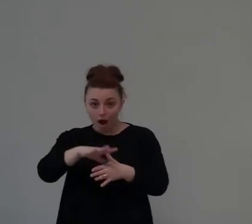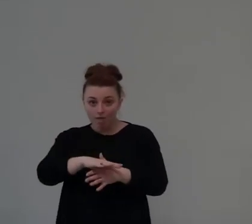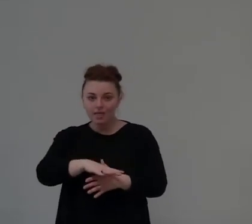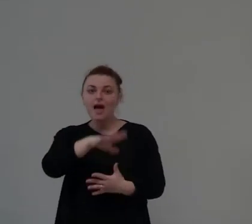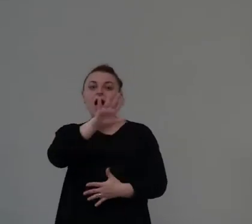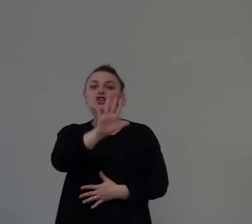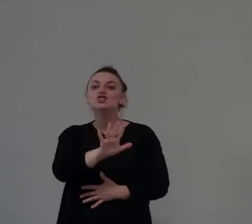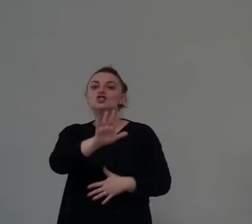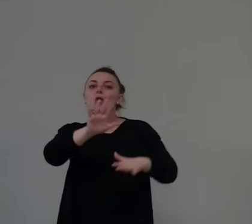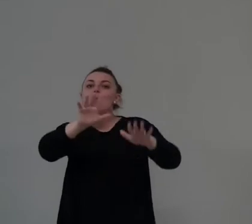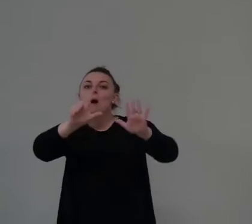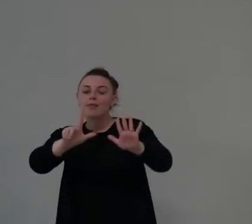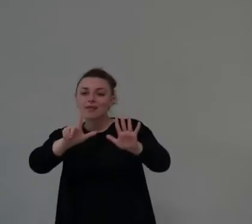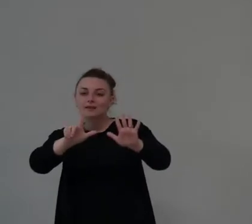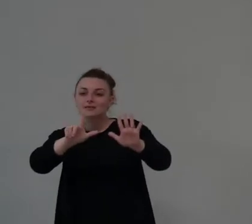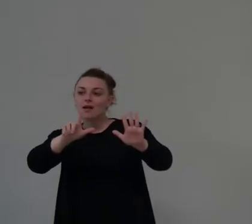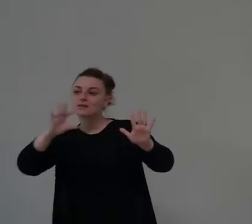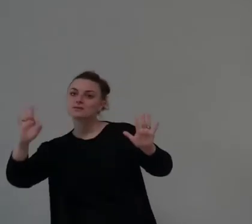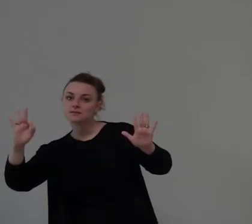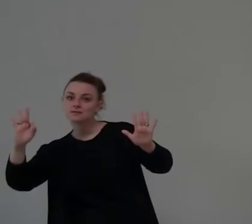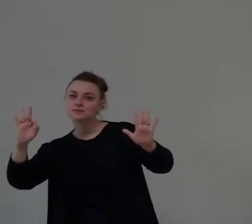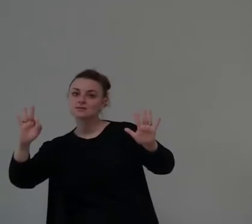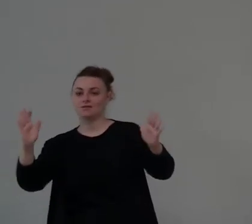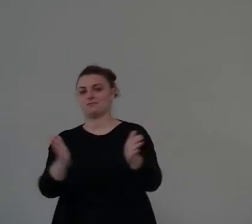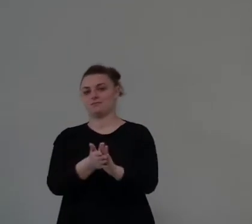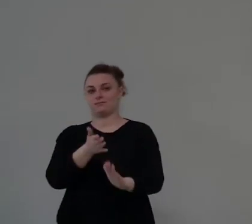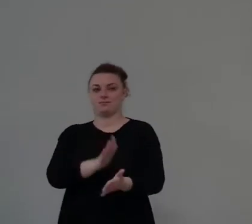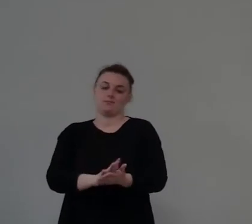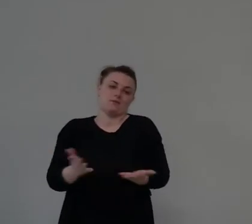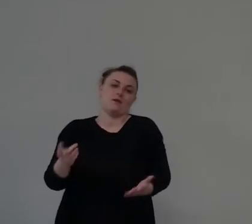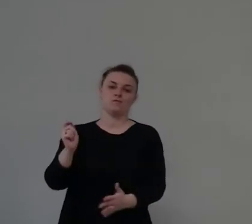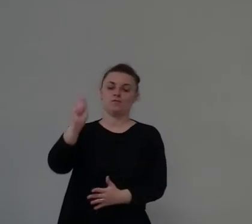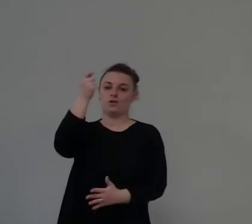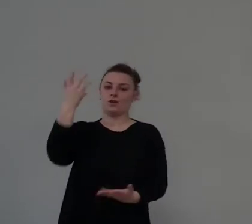57-0. È fatta. Non c'è più dubbio. È vinto.